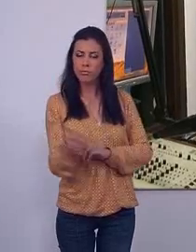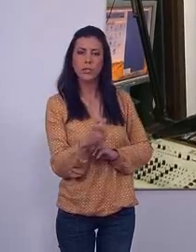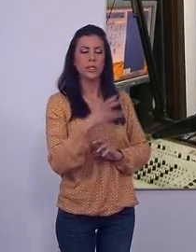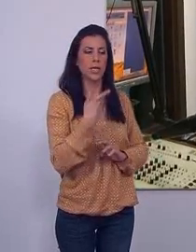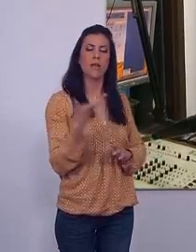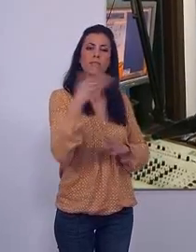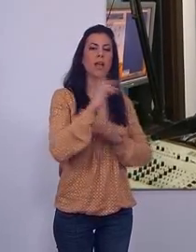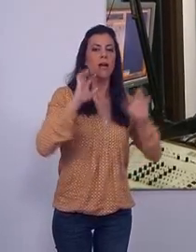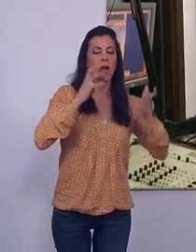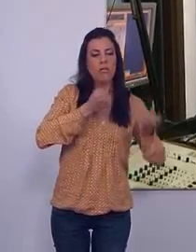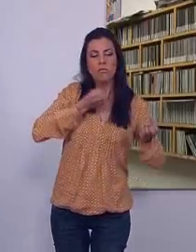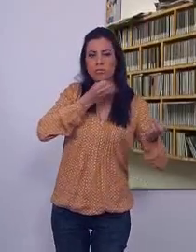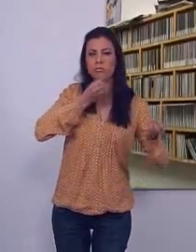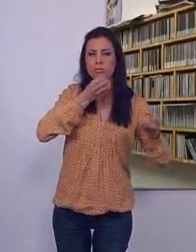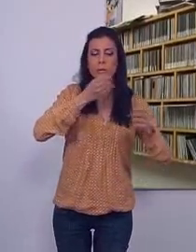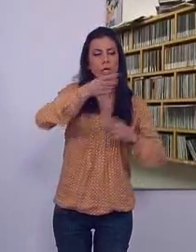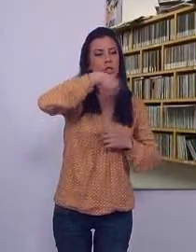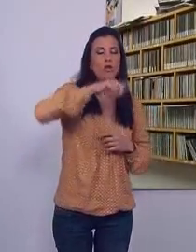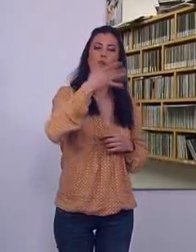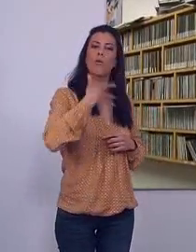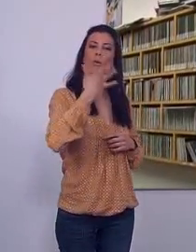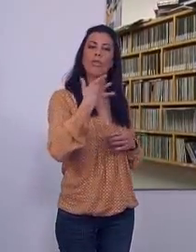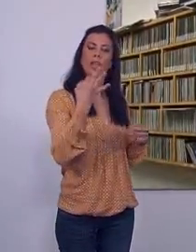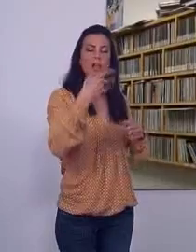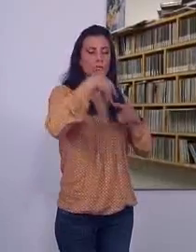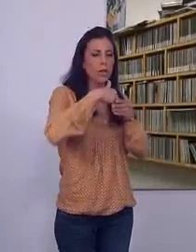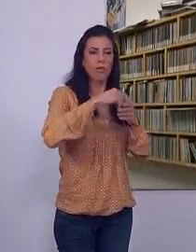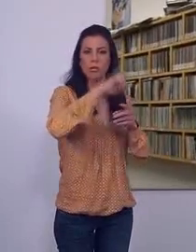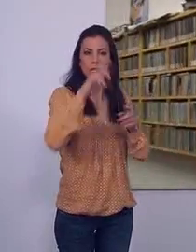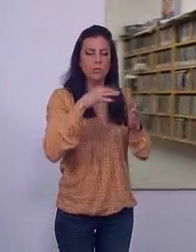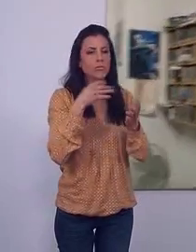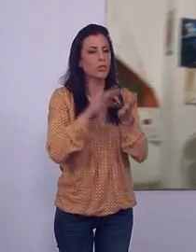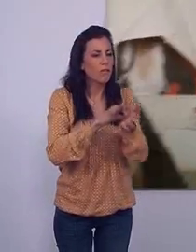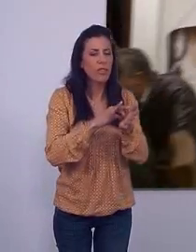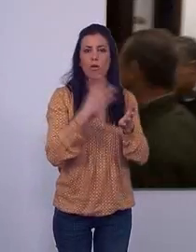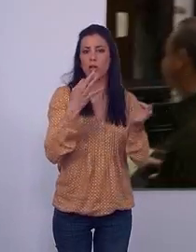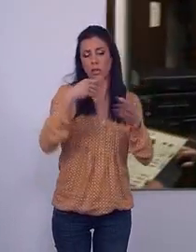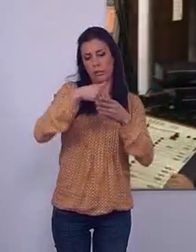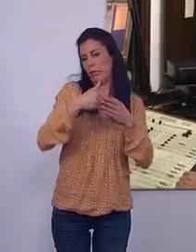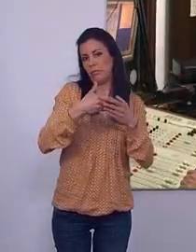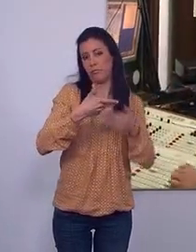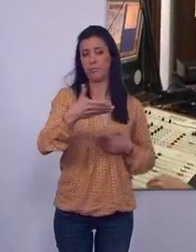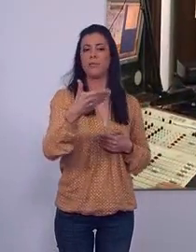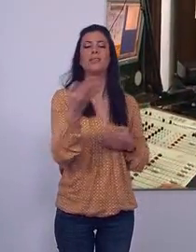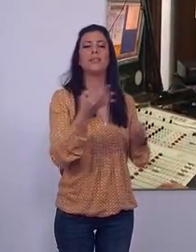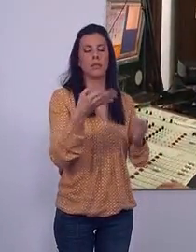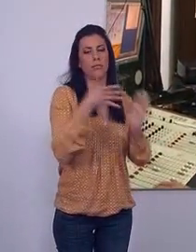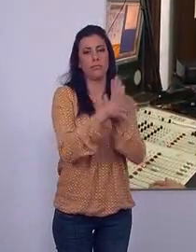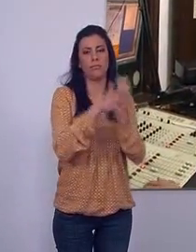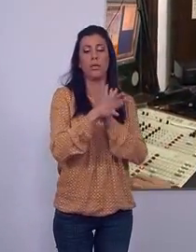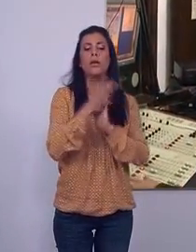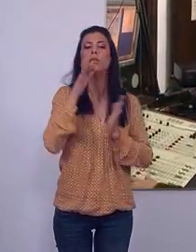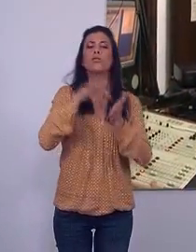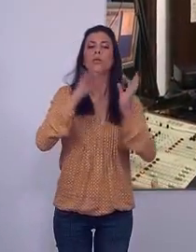van a acercar a la población la labor que vienen llevando a cabo durante todo el año el espacio se emite los jueves